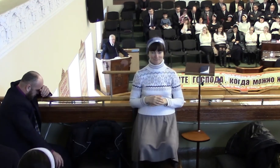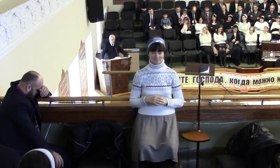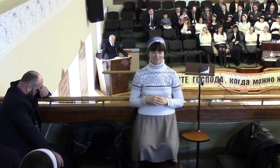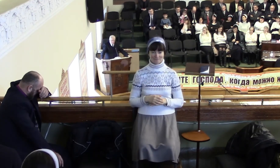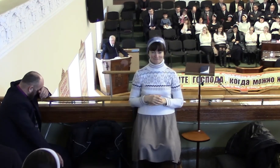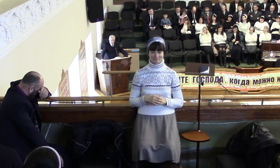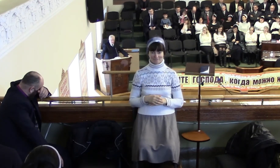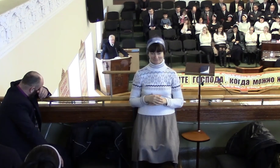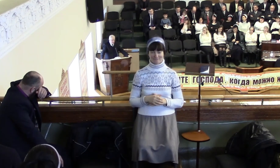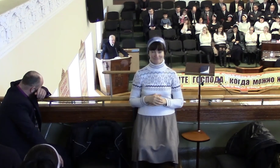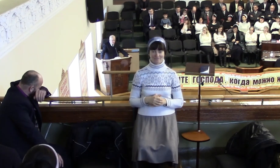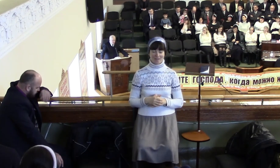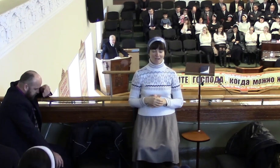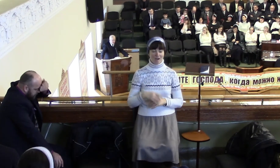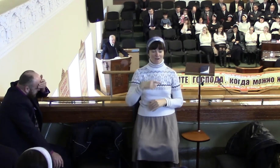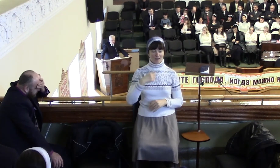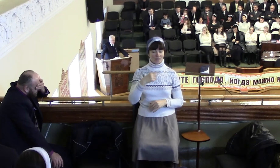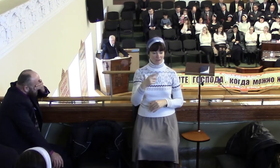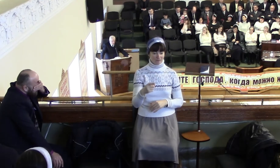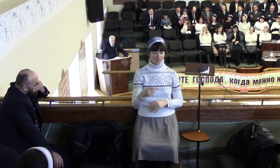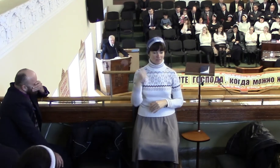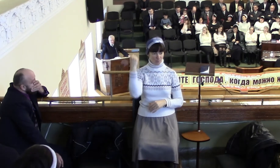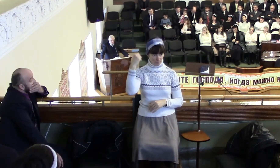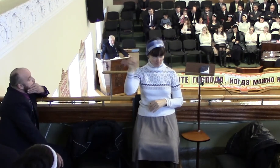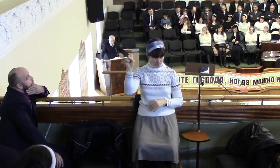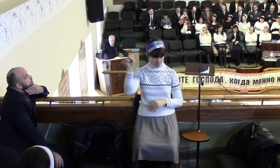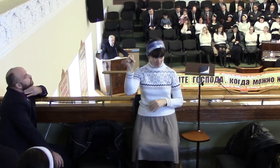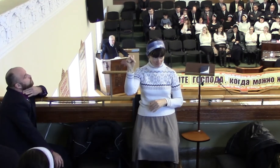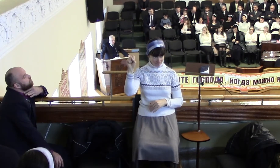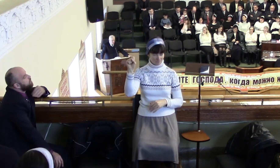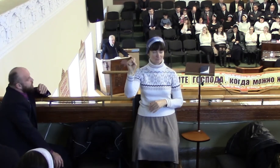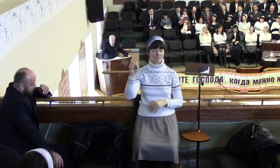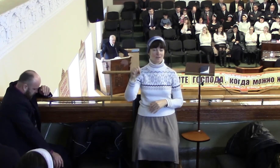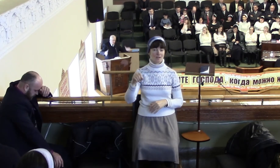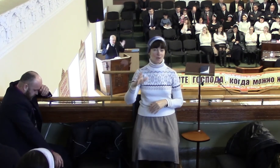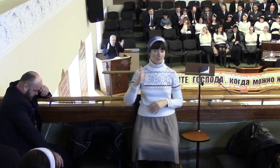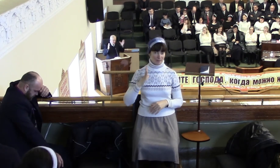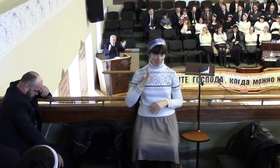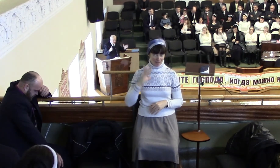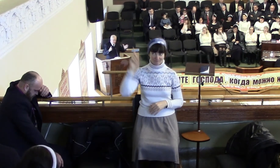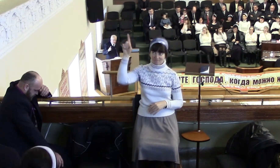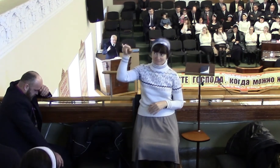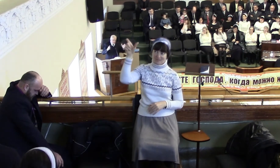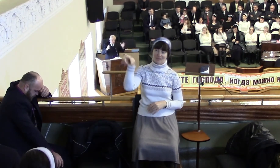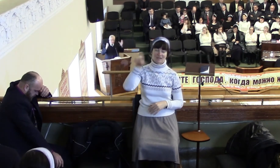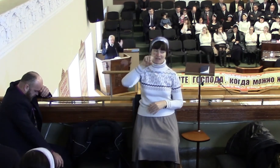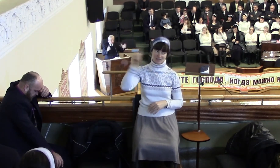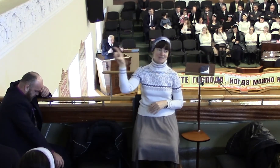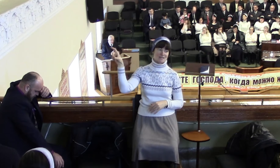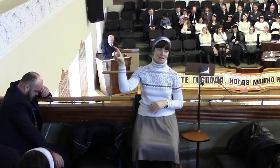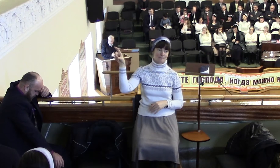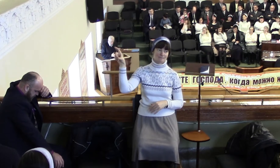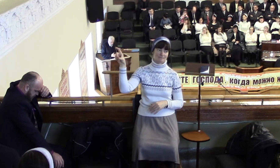победа произошла на кресте, когда Христос был распят между двумя крестами, между